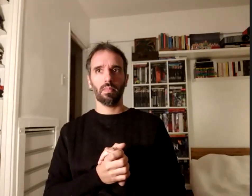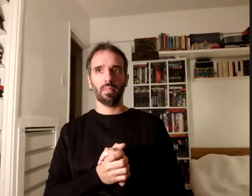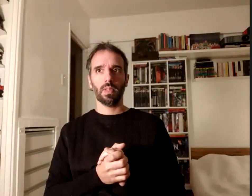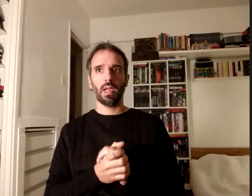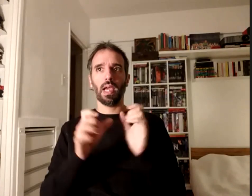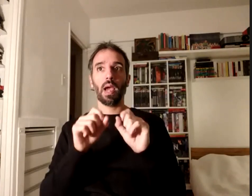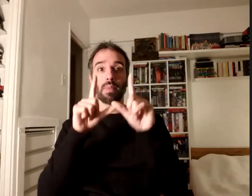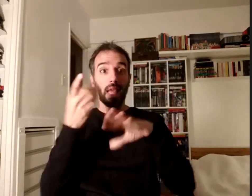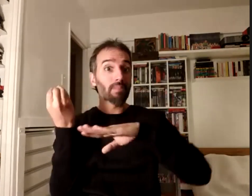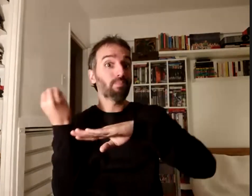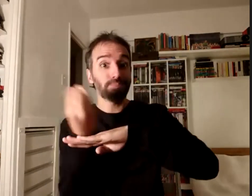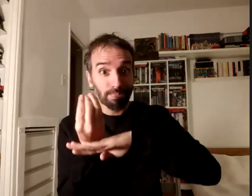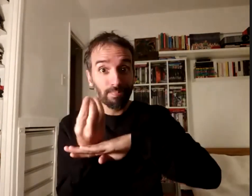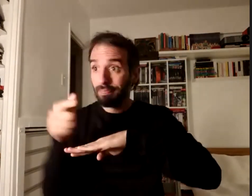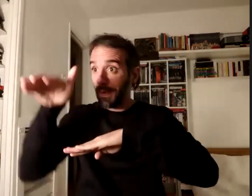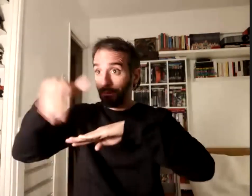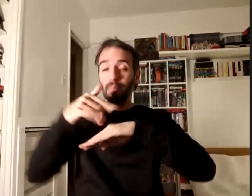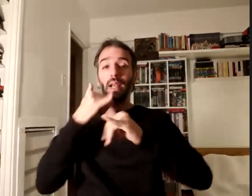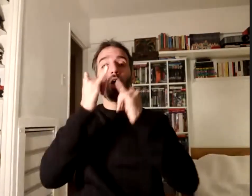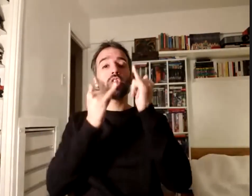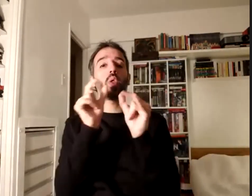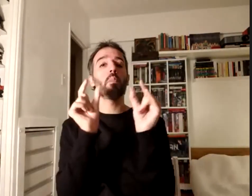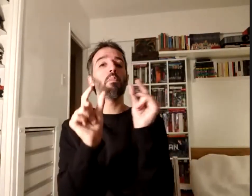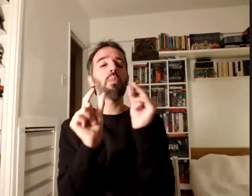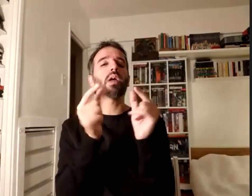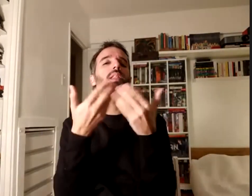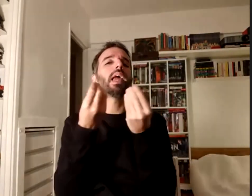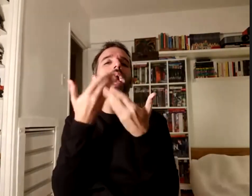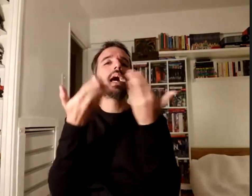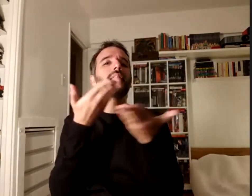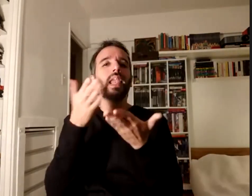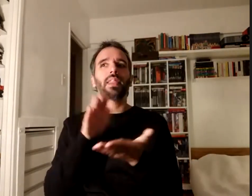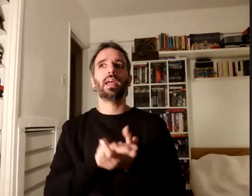para contarnos un poquito de qué se trata este libro